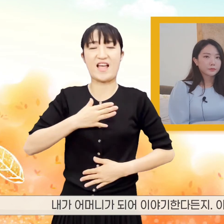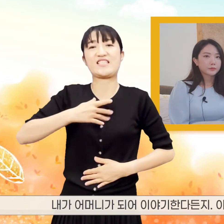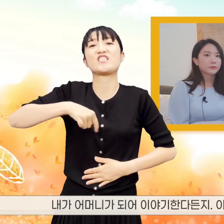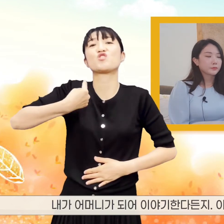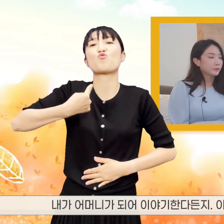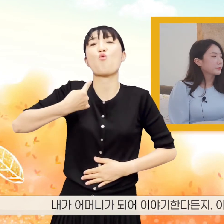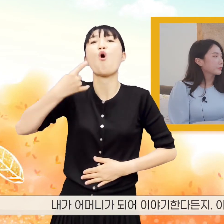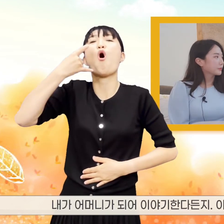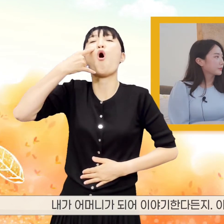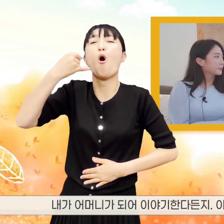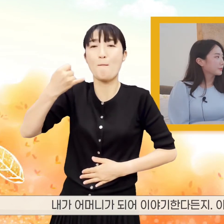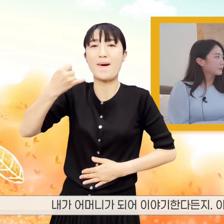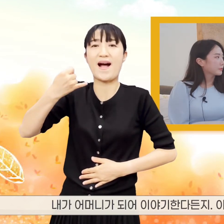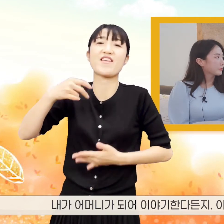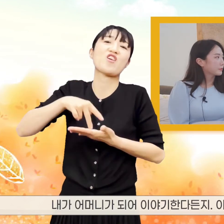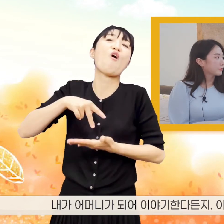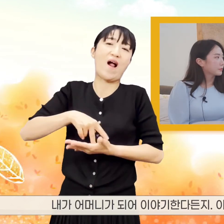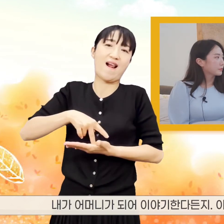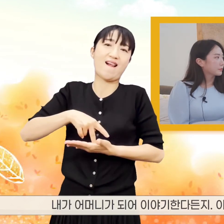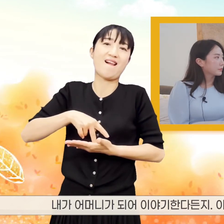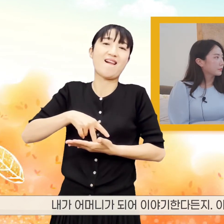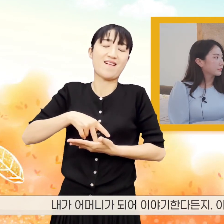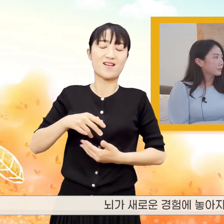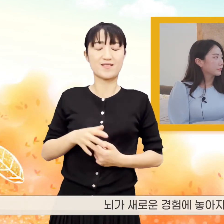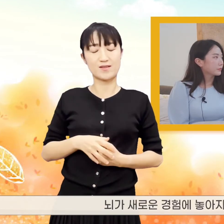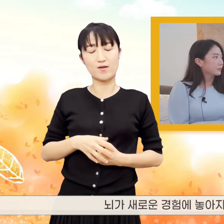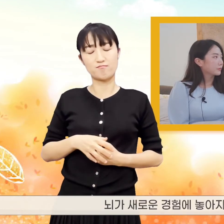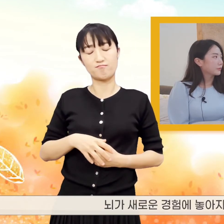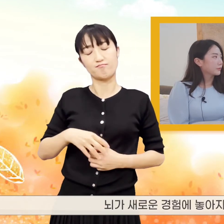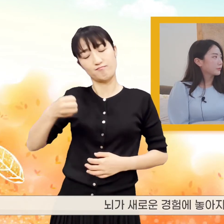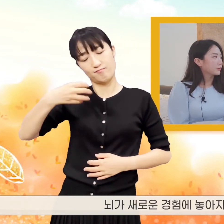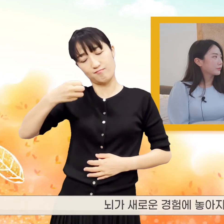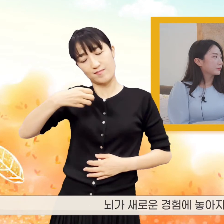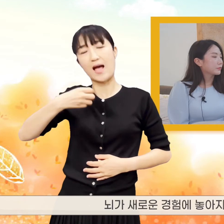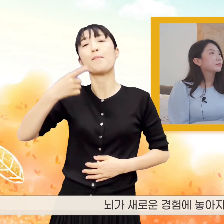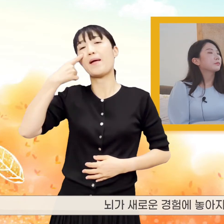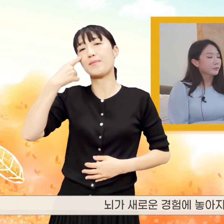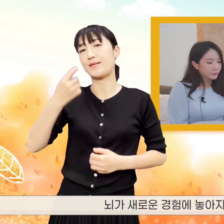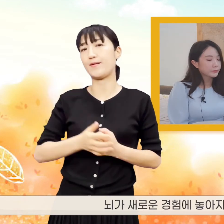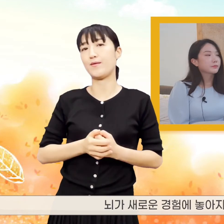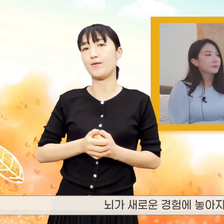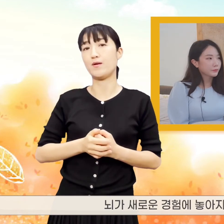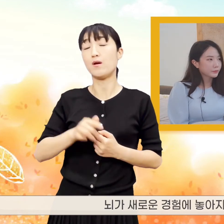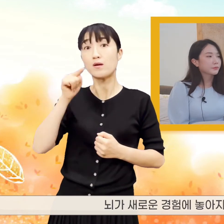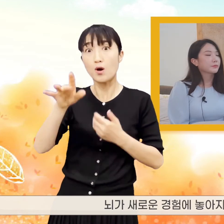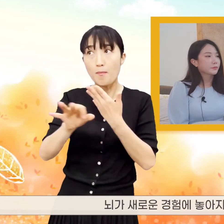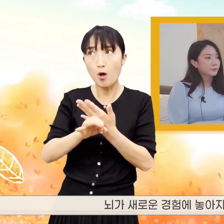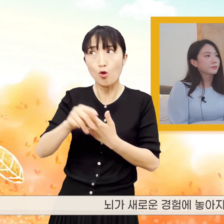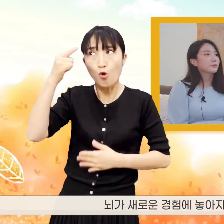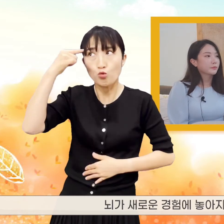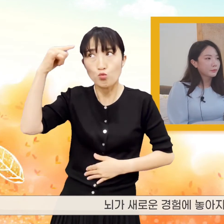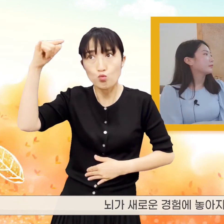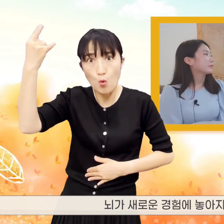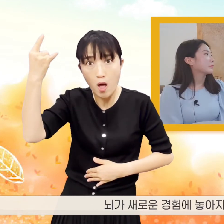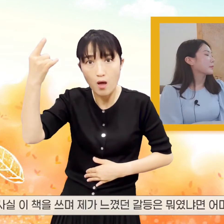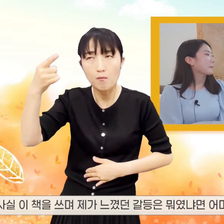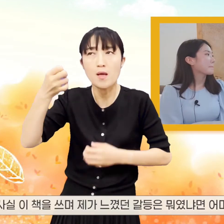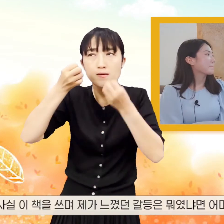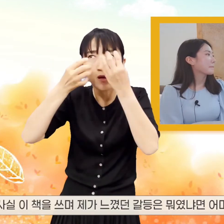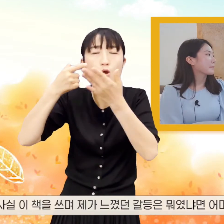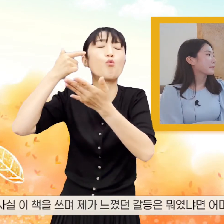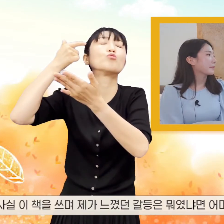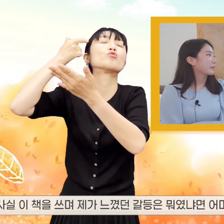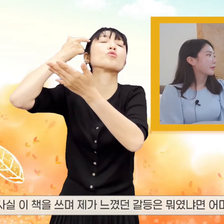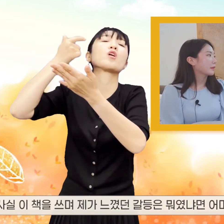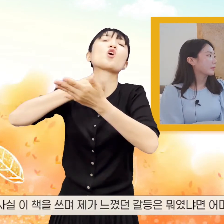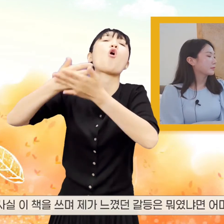이야기를 한다라든지 이런 경험을 하는 것이 이제 뇌가 새로운 경험에 이제 놓여지는 거죠. 사실